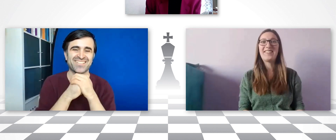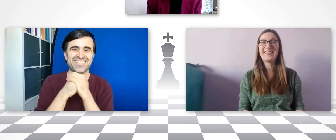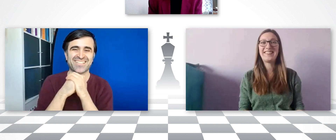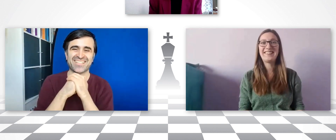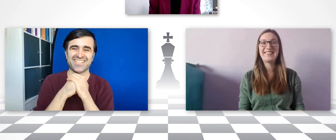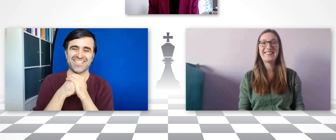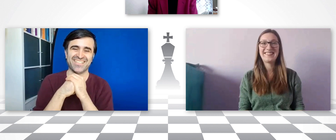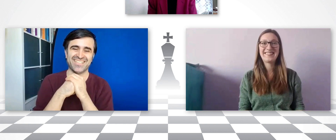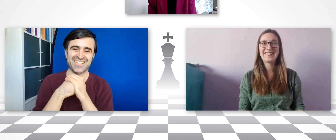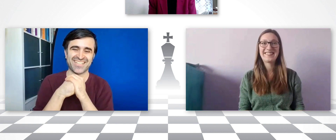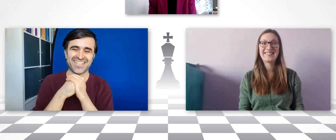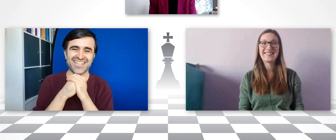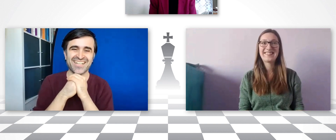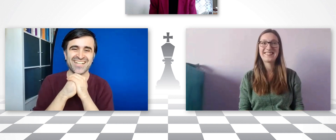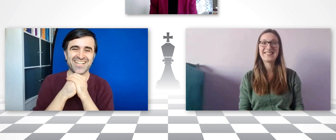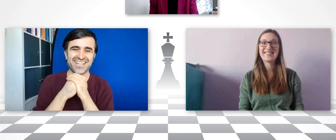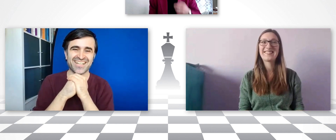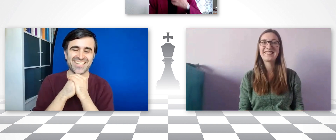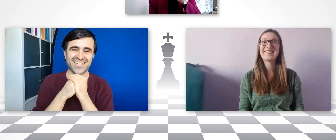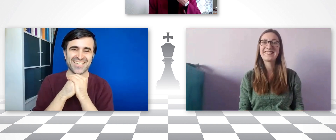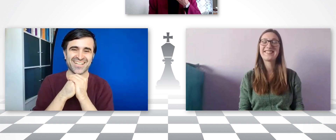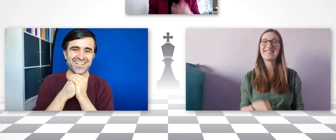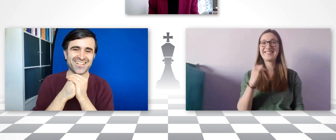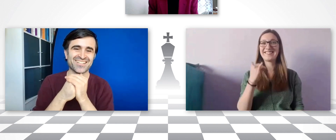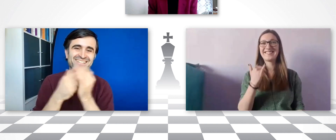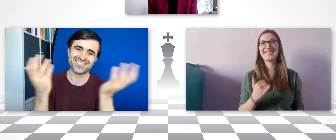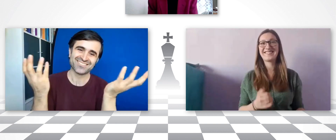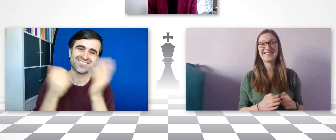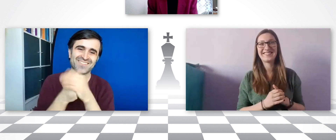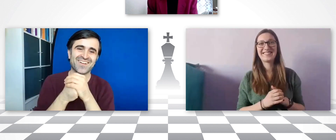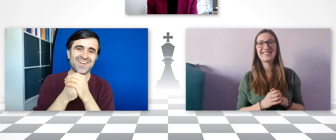Ja, precies. Ja, ja, ja, ja, ja. Ja, ja oké.